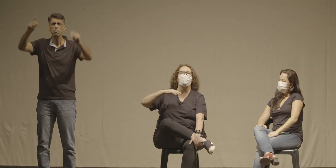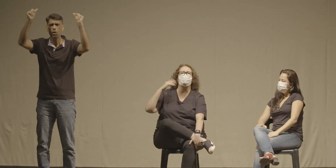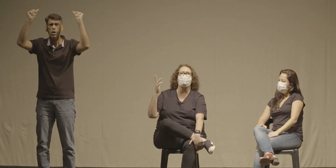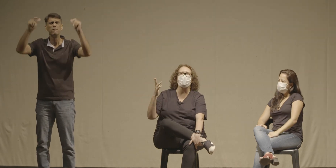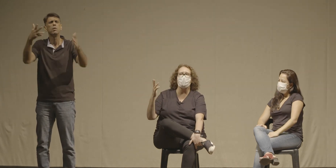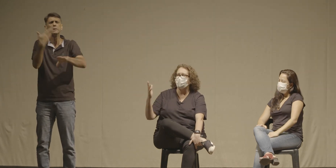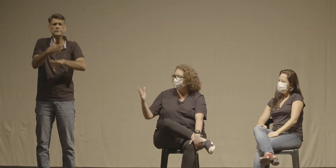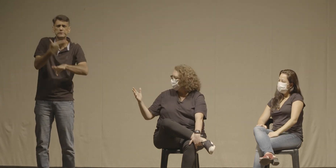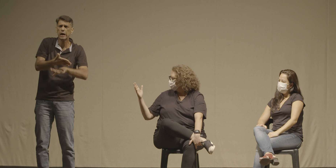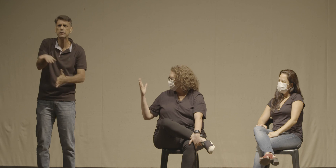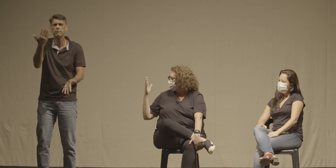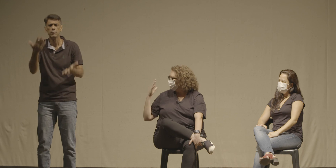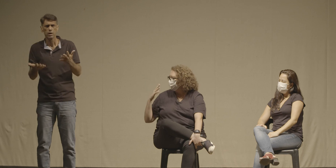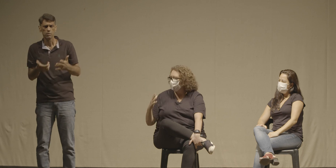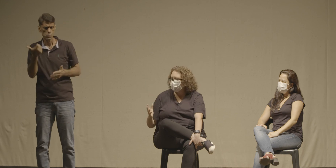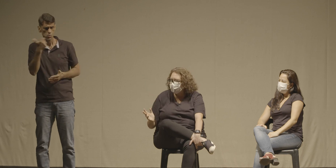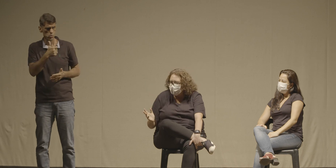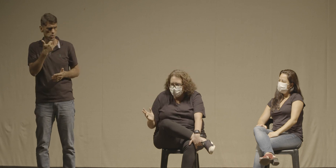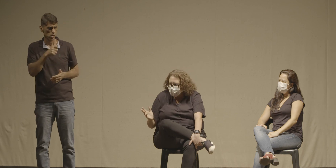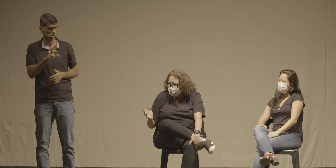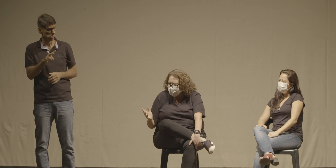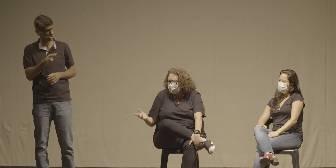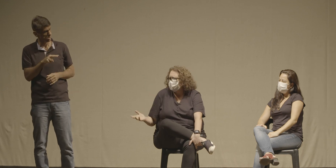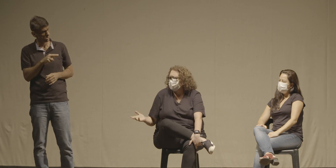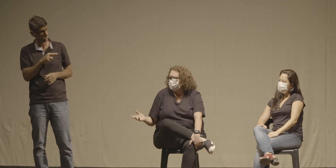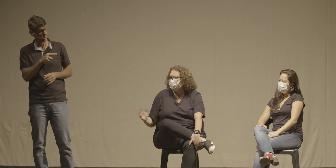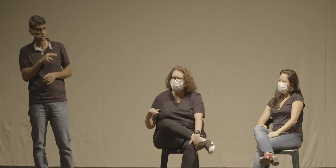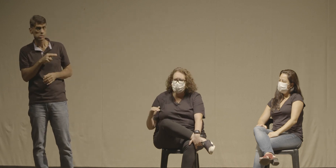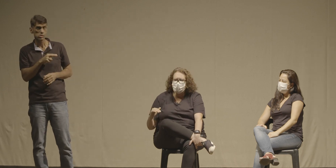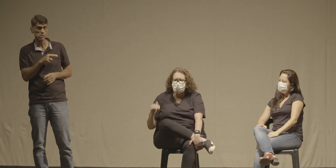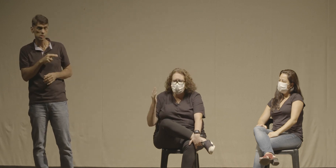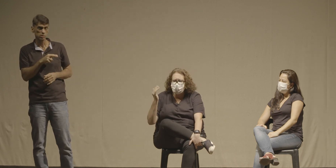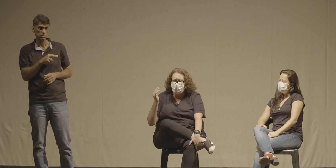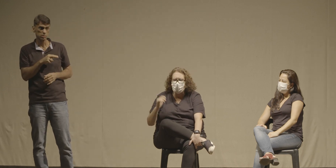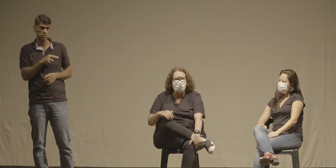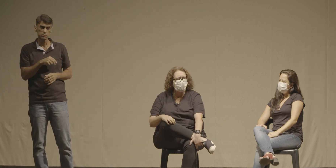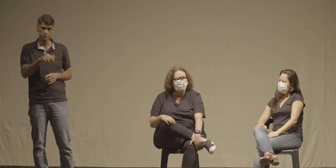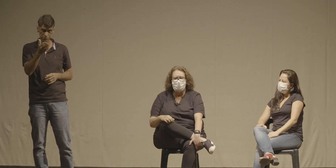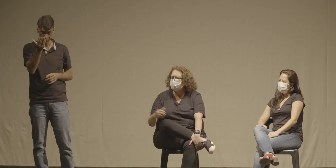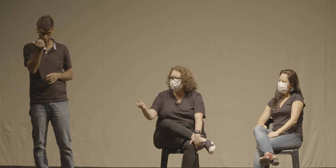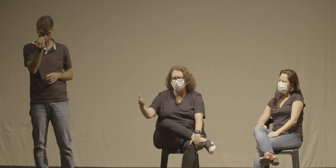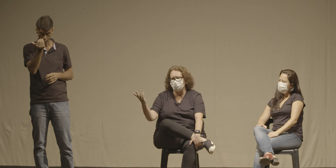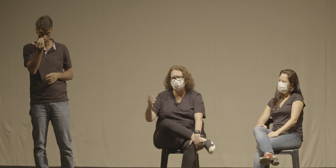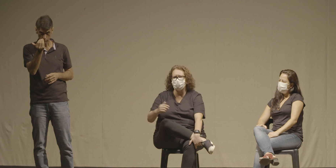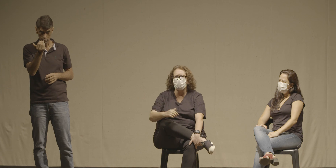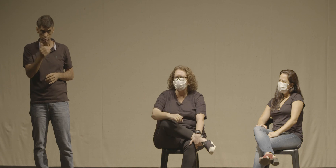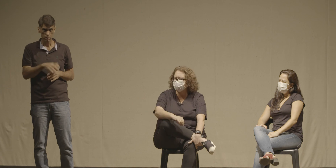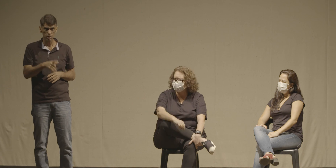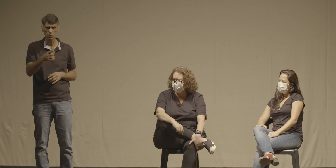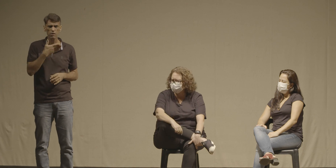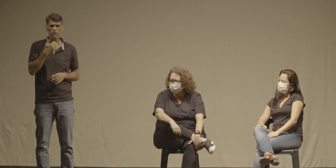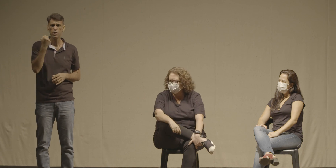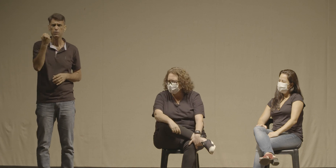vamos ensaiar, não sei o quê. A mulher parou, olhou para mim, fez assim, me chamou, falou assim, você precisa